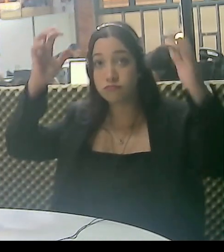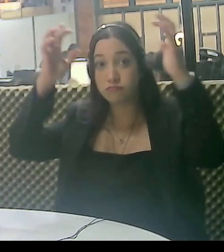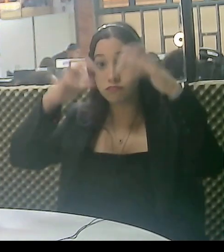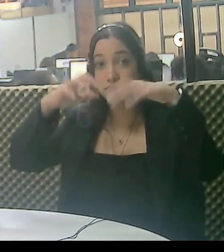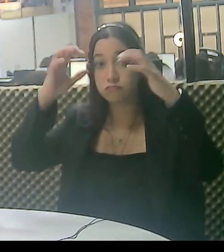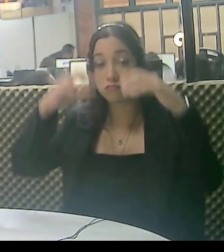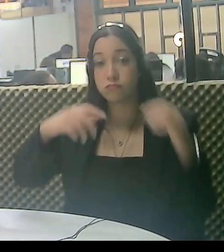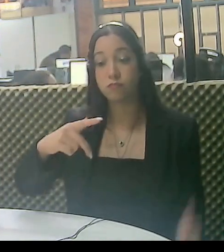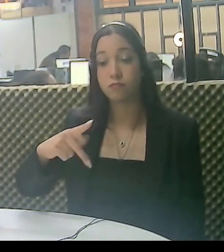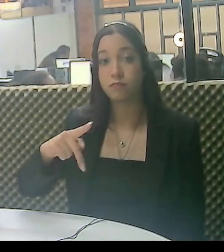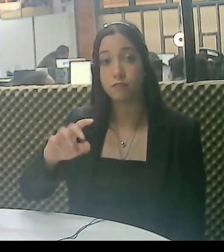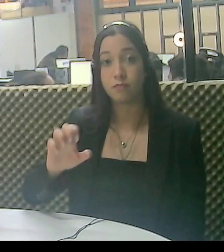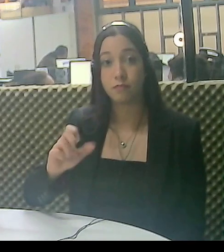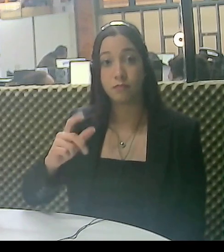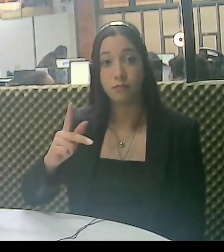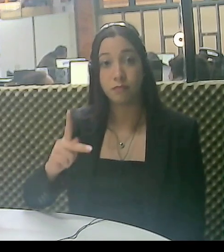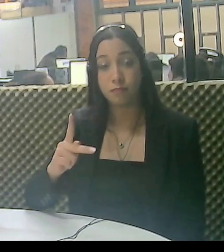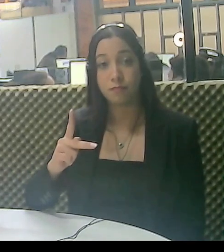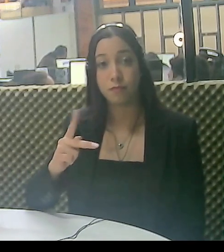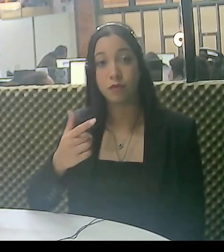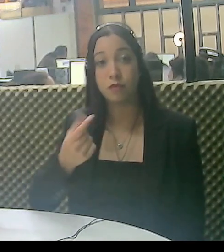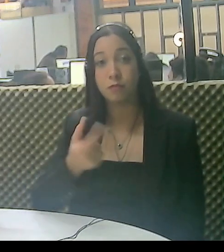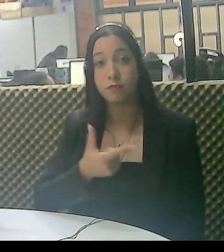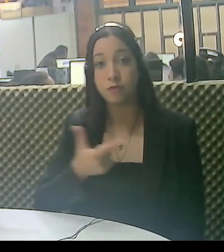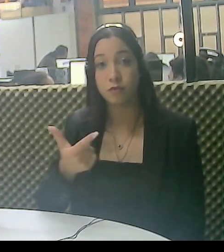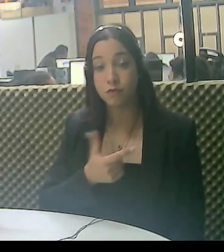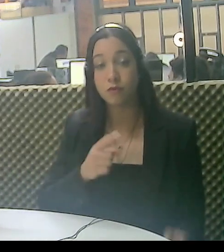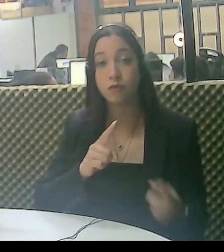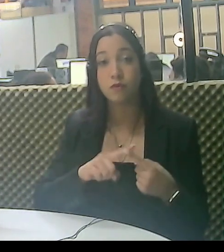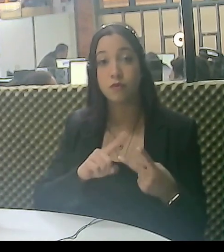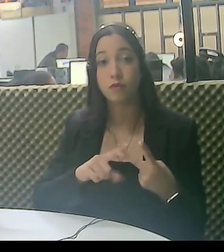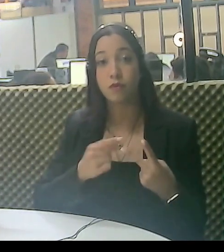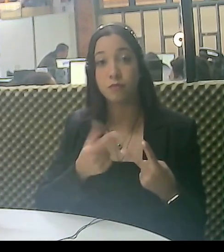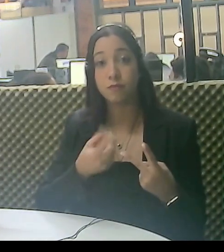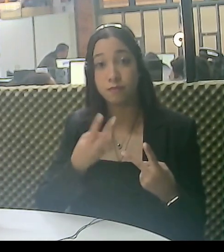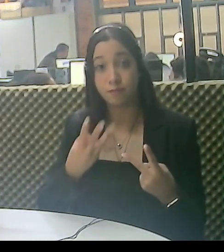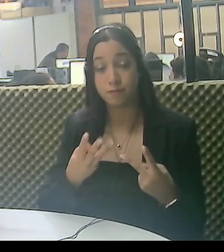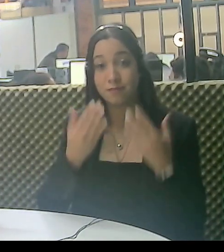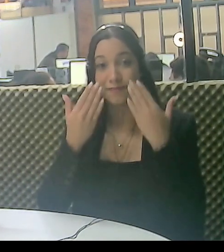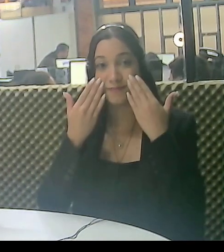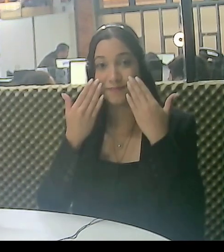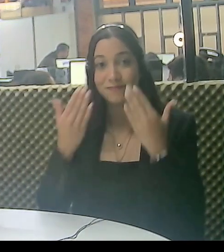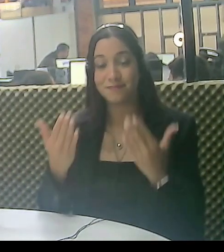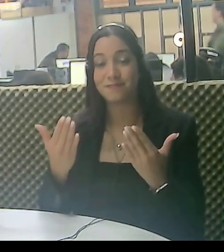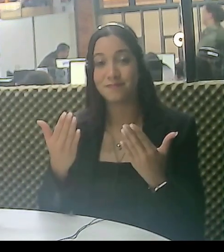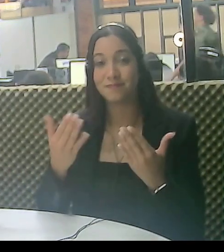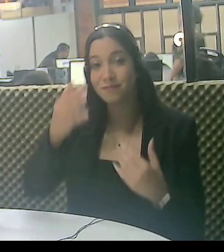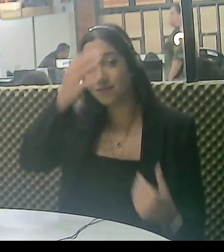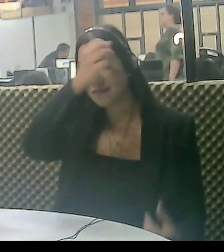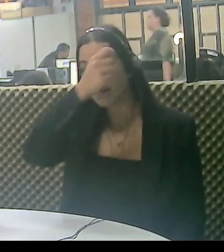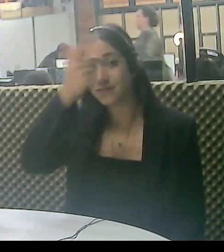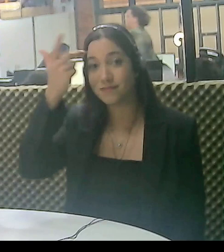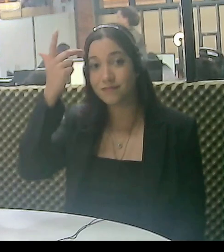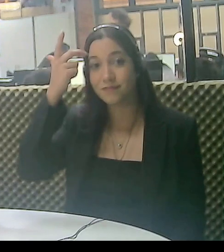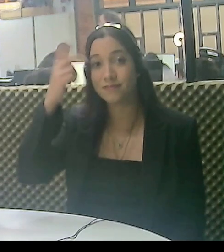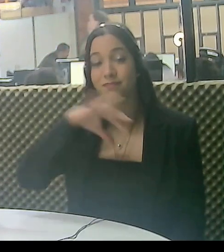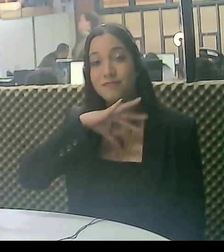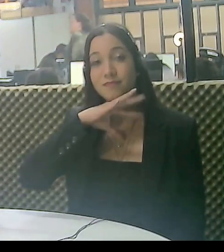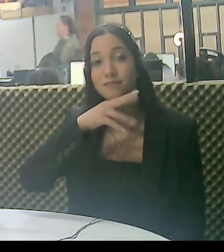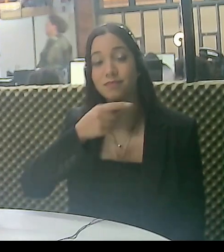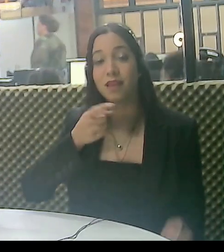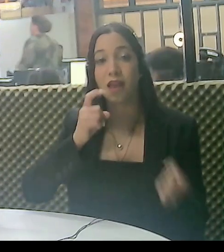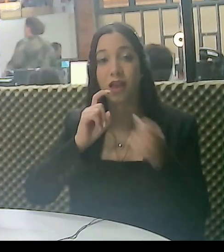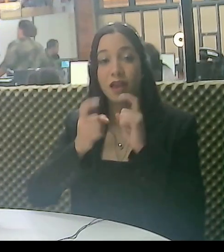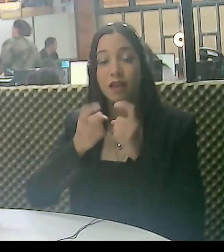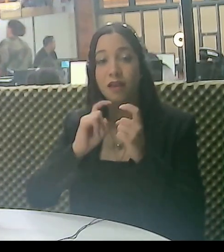o PEP para o biênio de 2022-2023. A apresentação foi feita pelo prefeito Odelmo Leão durante uma reunião